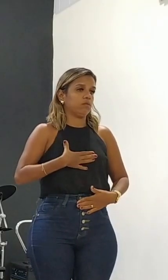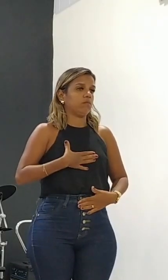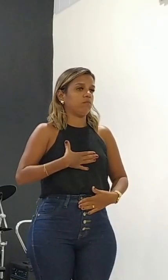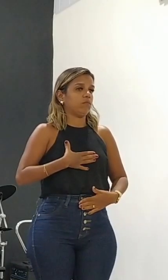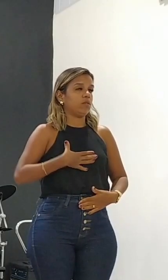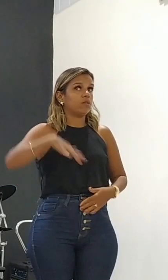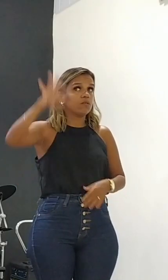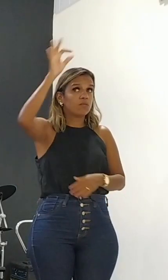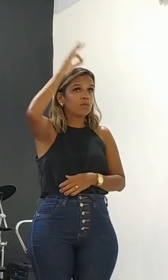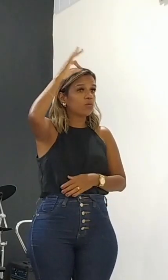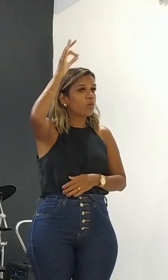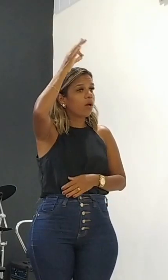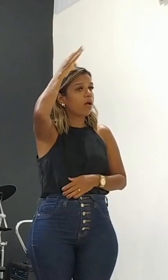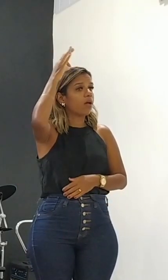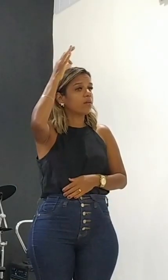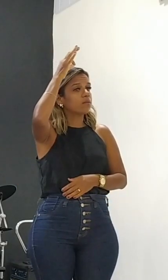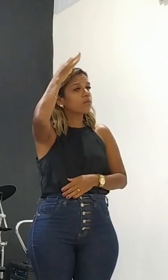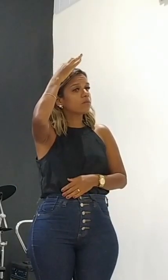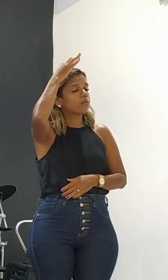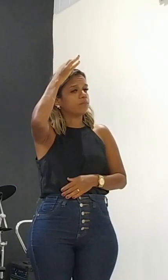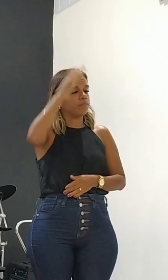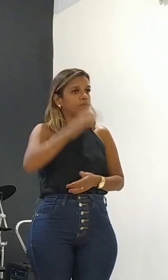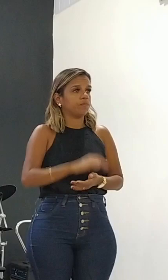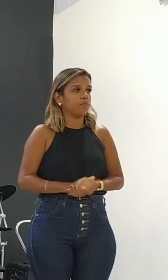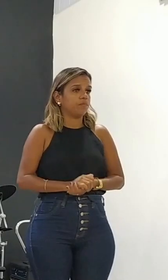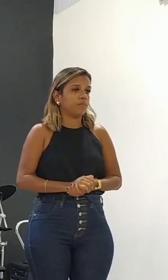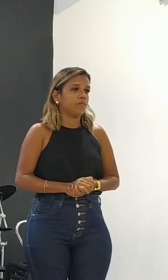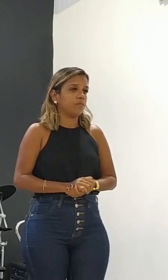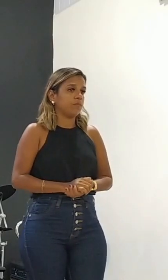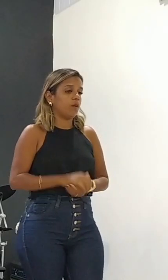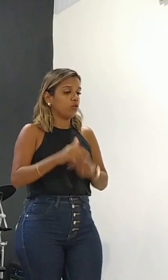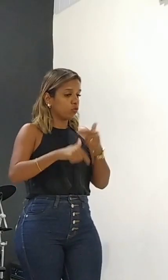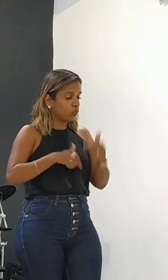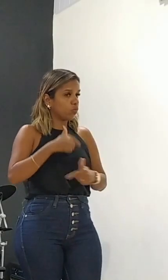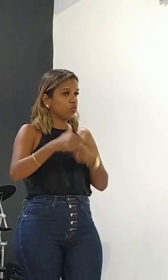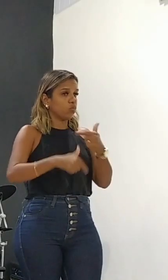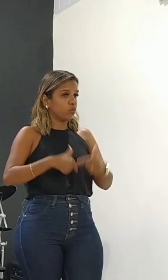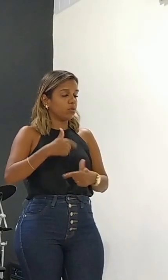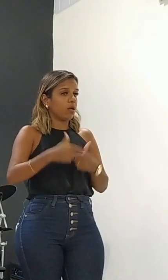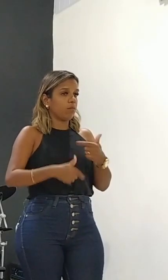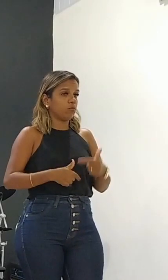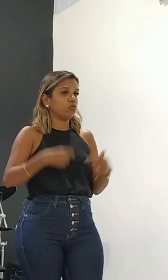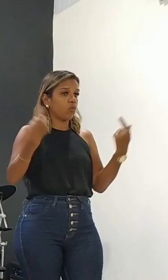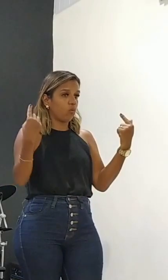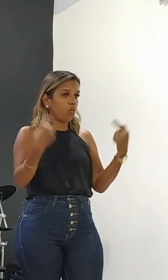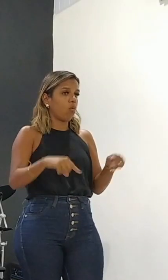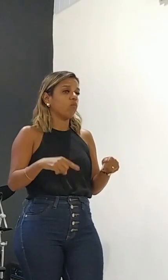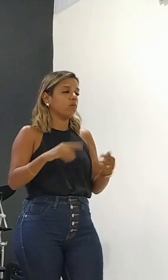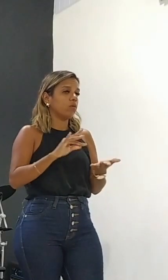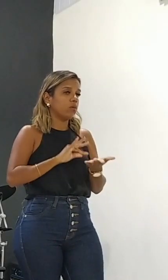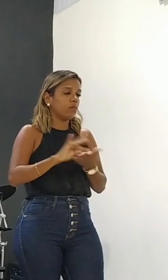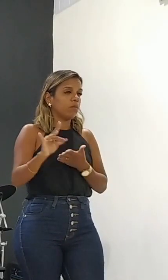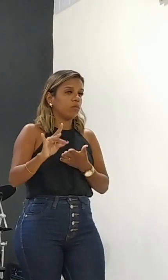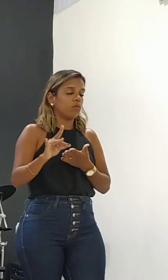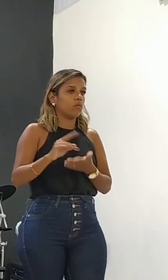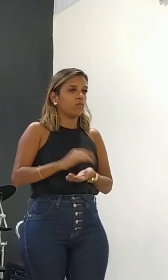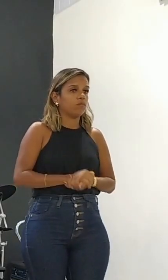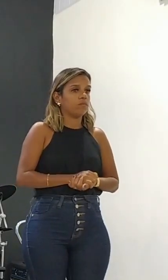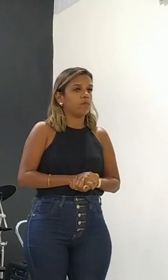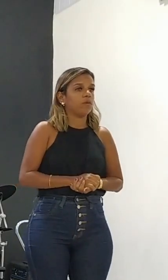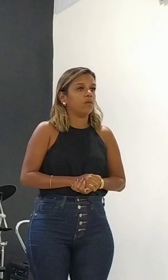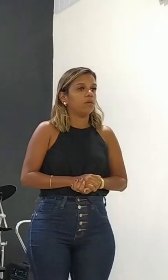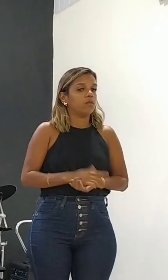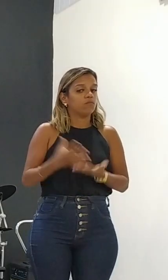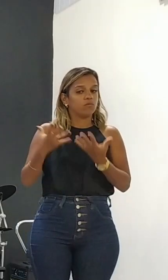armaduras espirituais, armas espirituais para nós lutarmos contra o nosso inimigo. E nós temos que